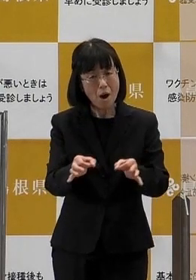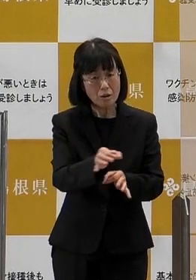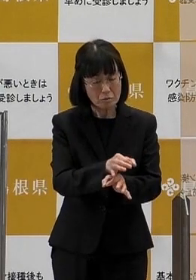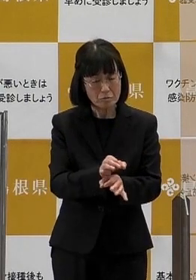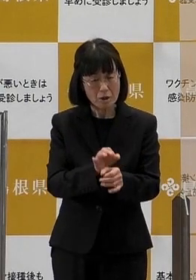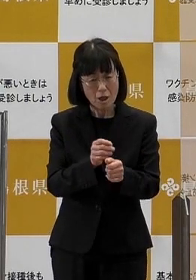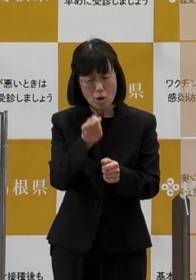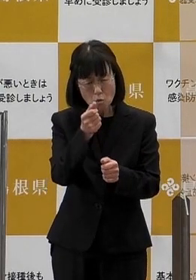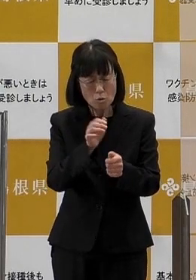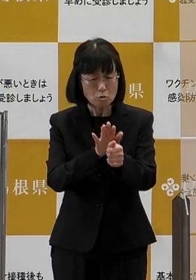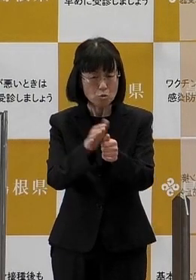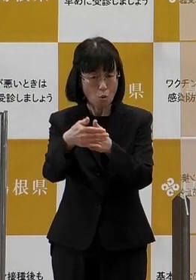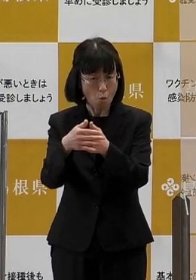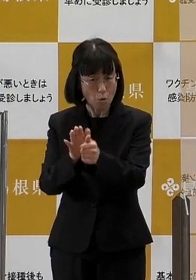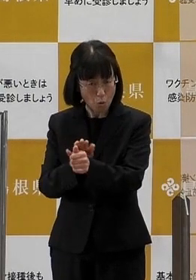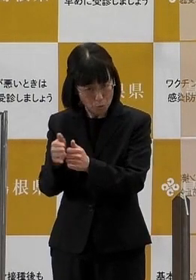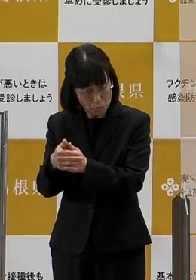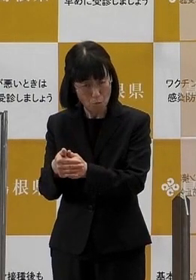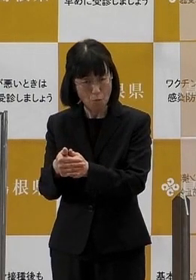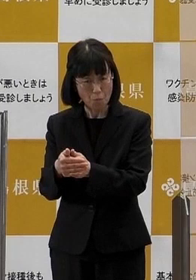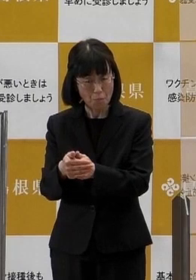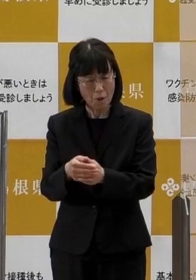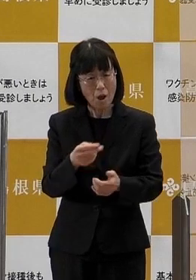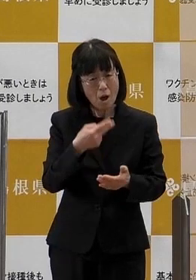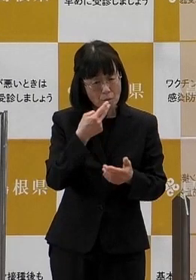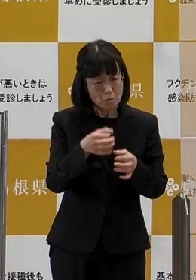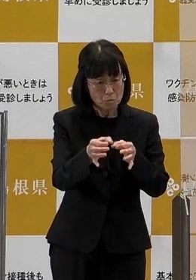きゃいけない。飲食店の皆さんにも、